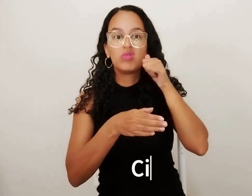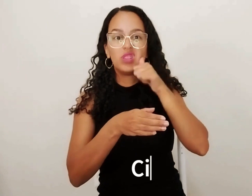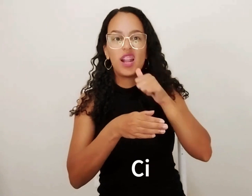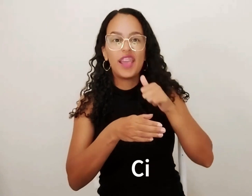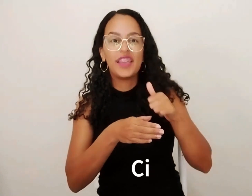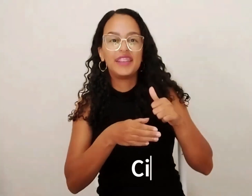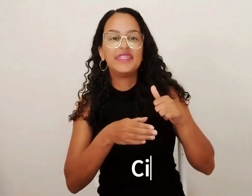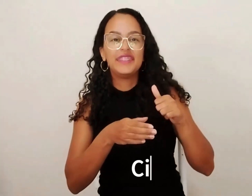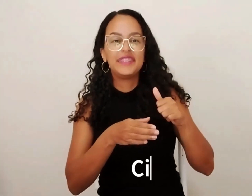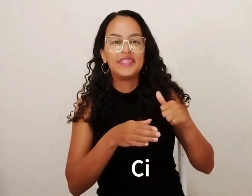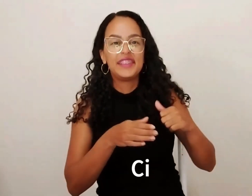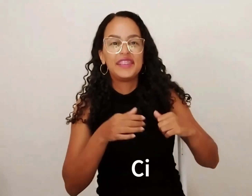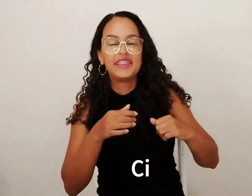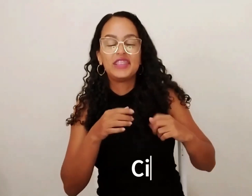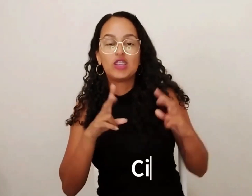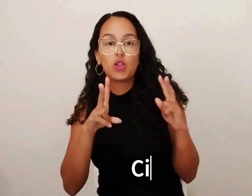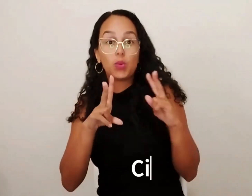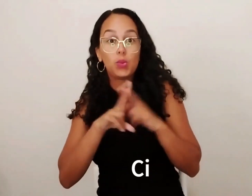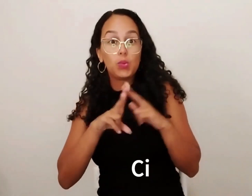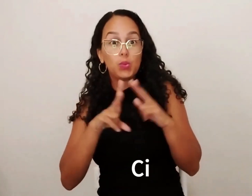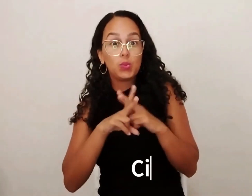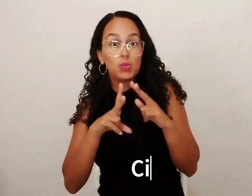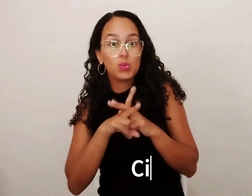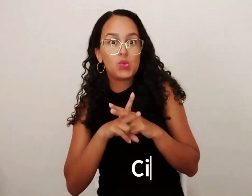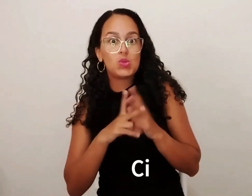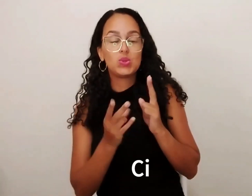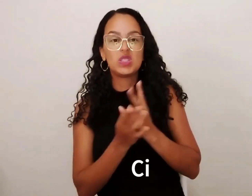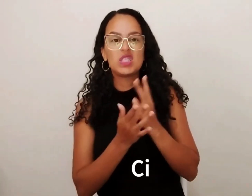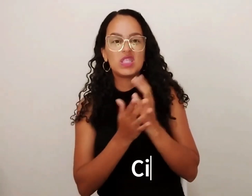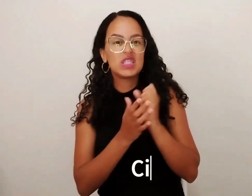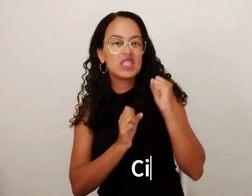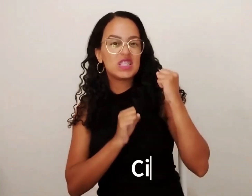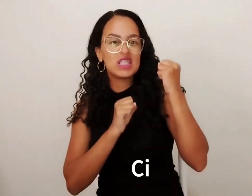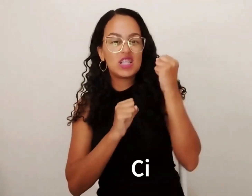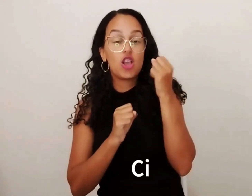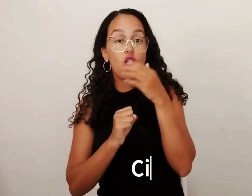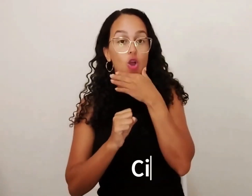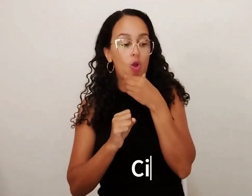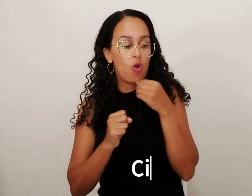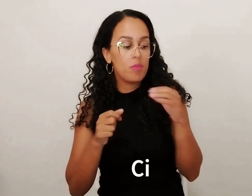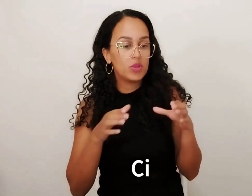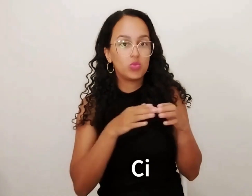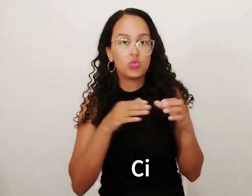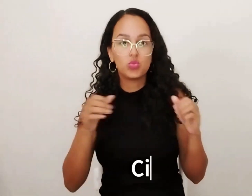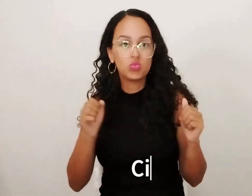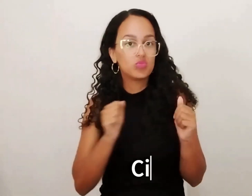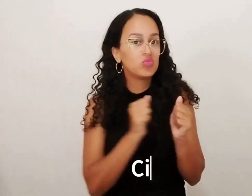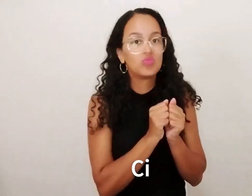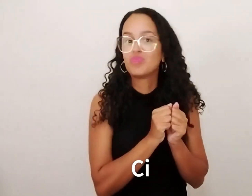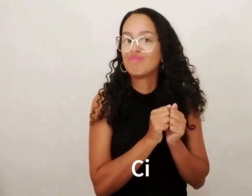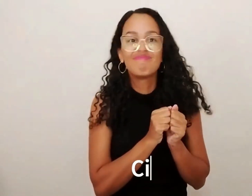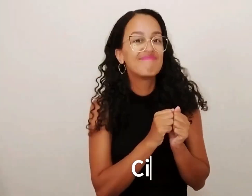Torna-se mulher de Macunaíma, depois do herói forçá-la a ter relações